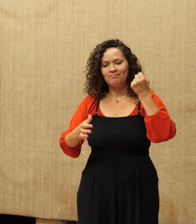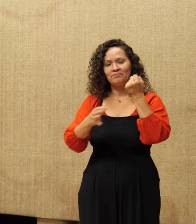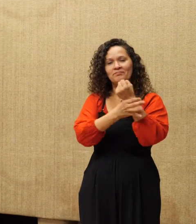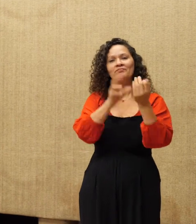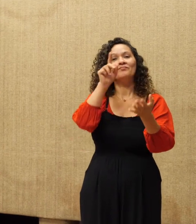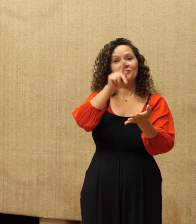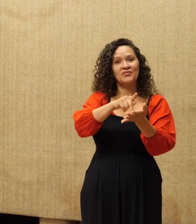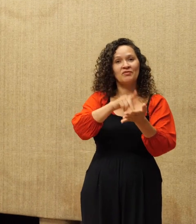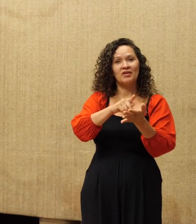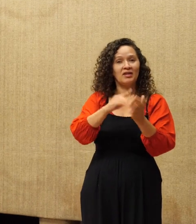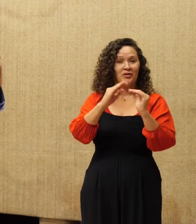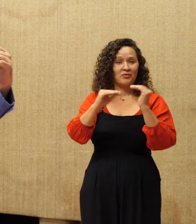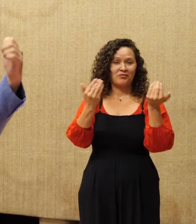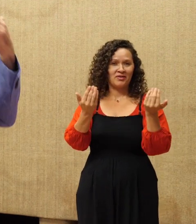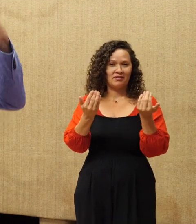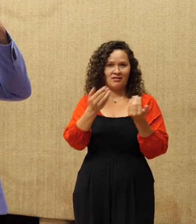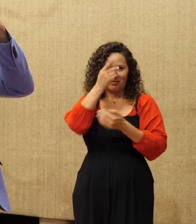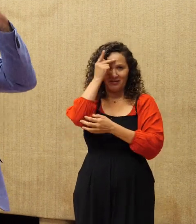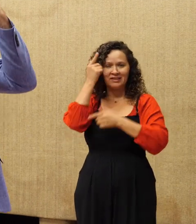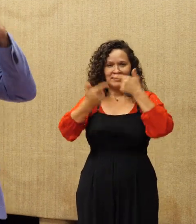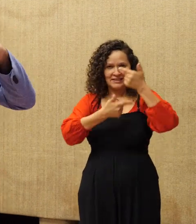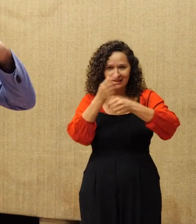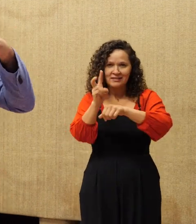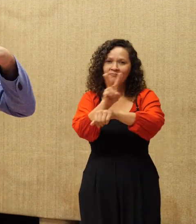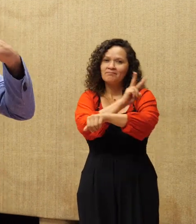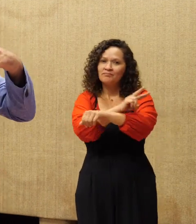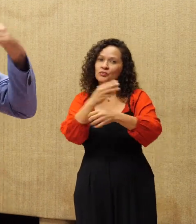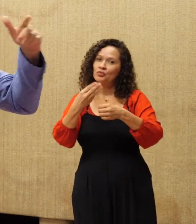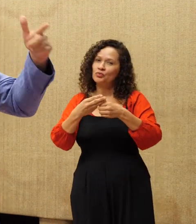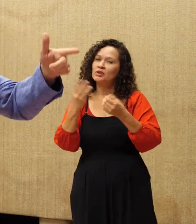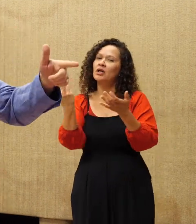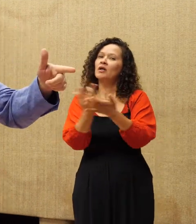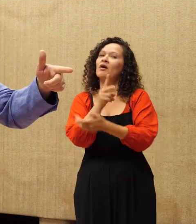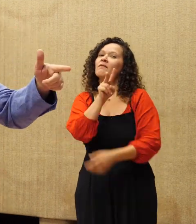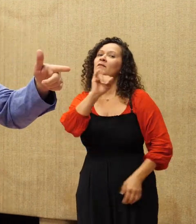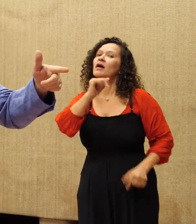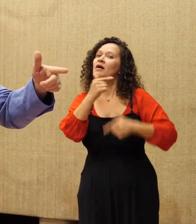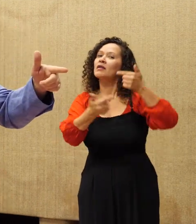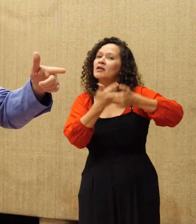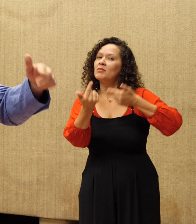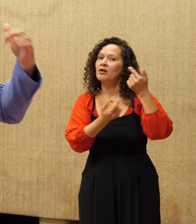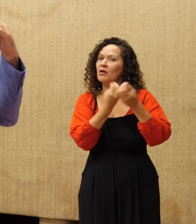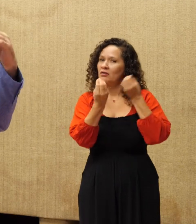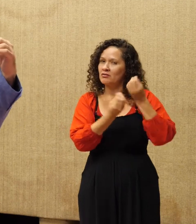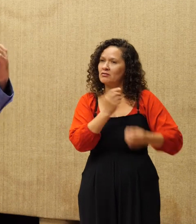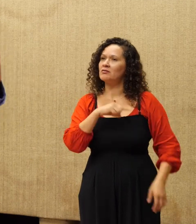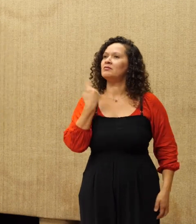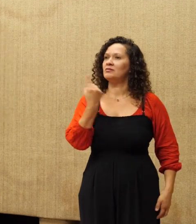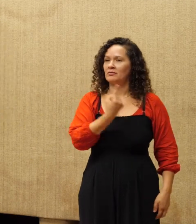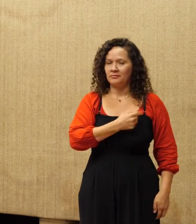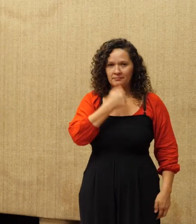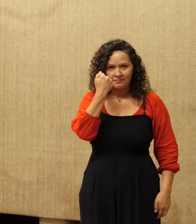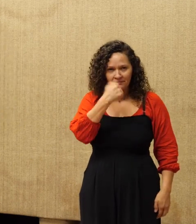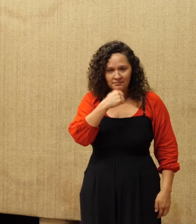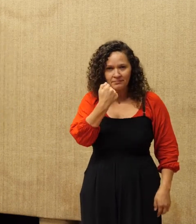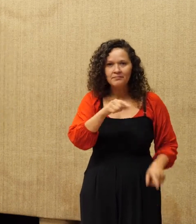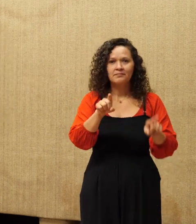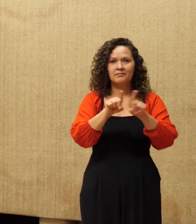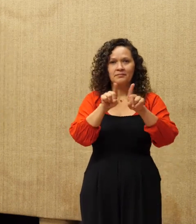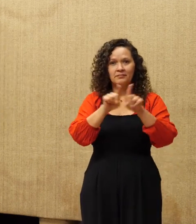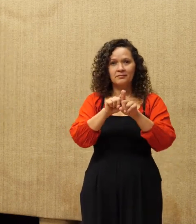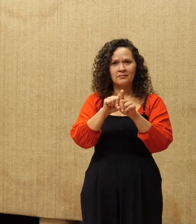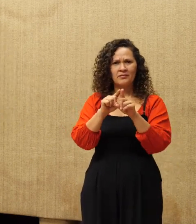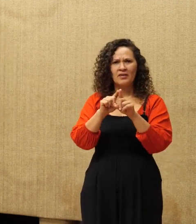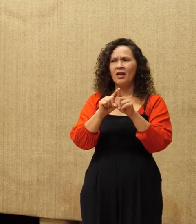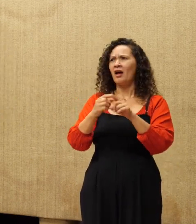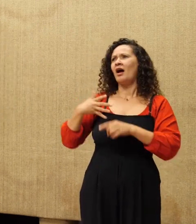segurança de verdade. Quem está lá na ponta é quem sabe como vai operacionalizar. Né? Então, nós precisamos também acabar